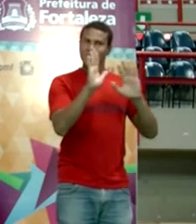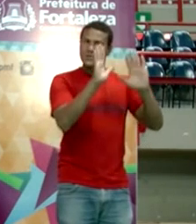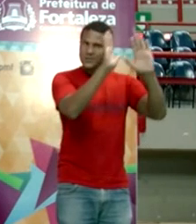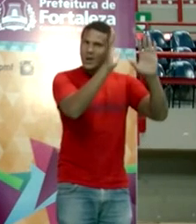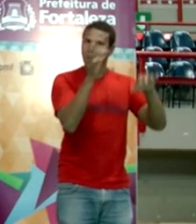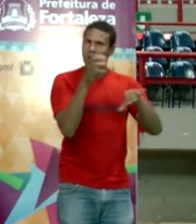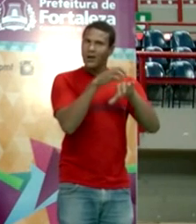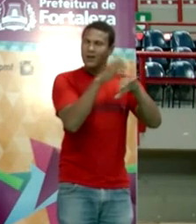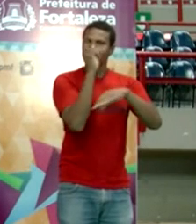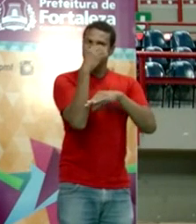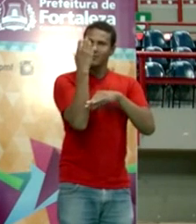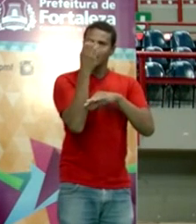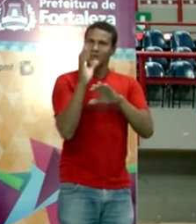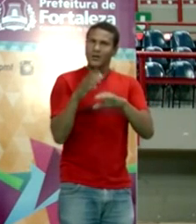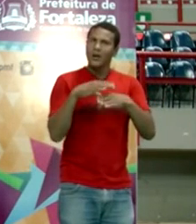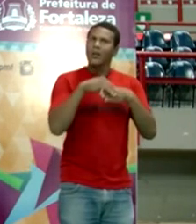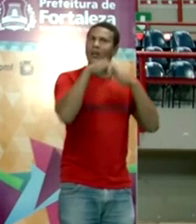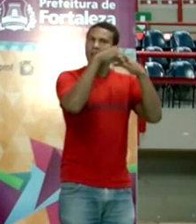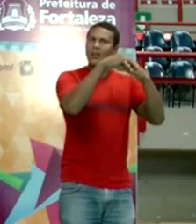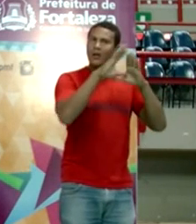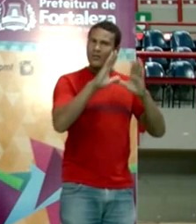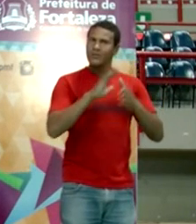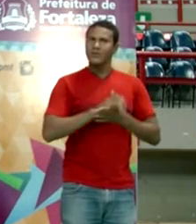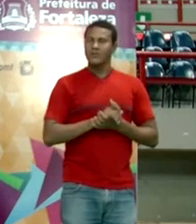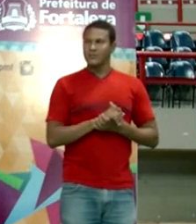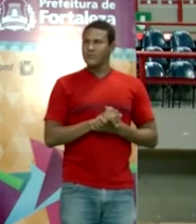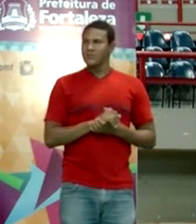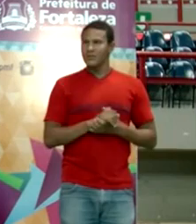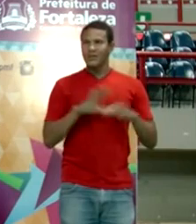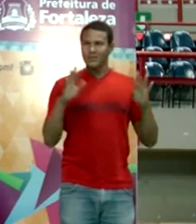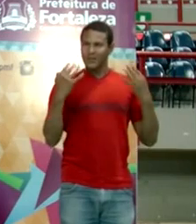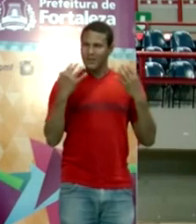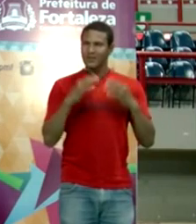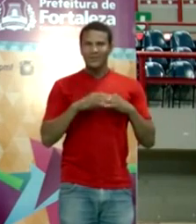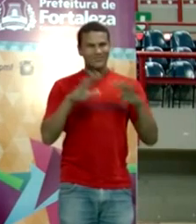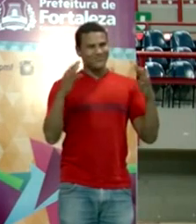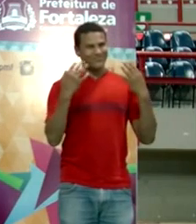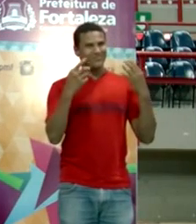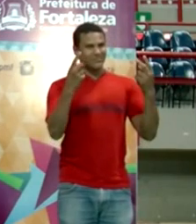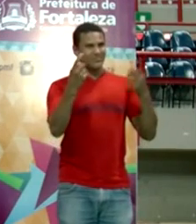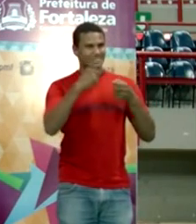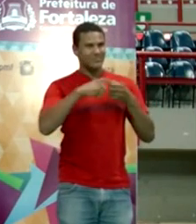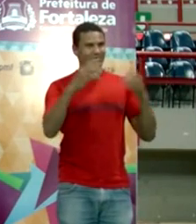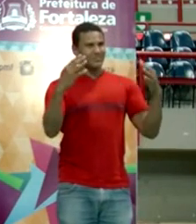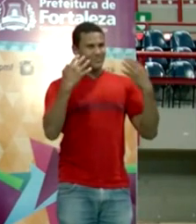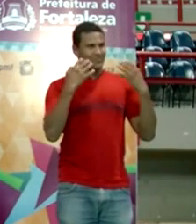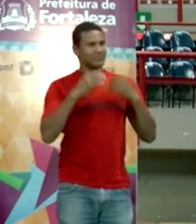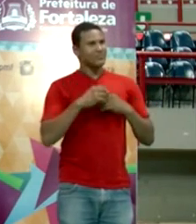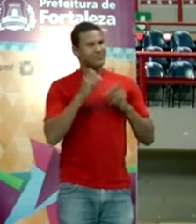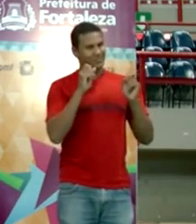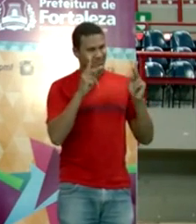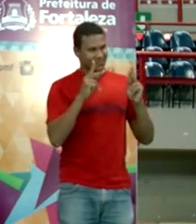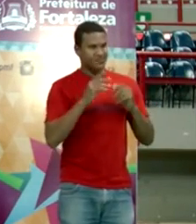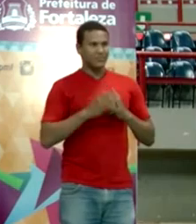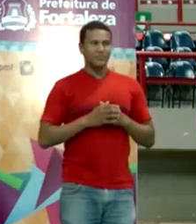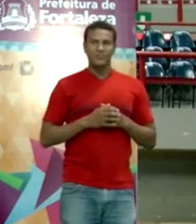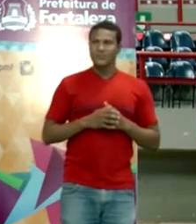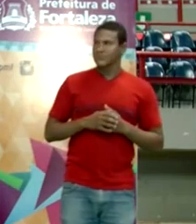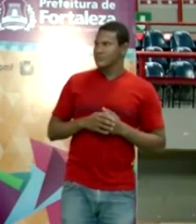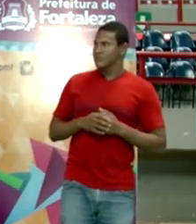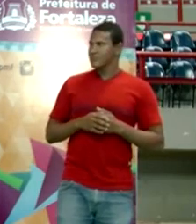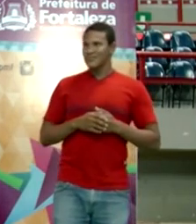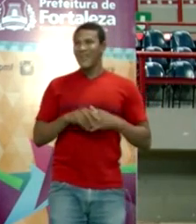ambulância. Tá? Tá bom, vamos voltar? Ok. Olhando